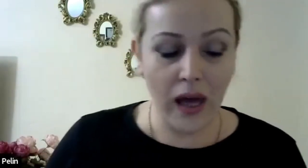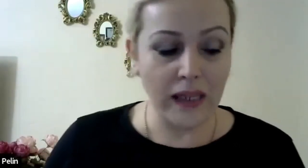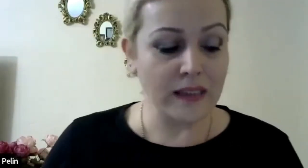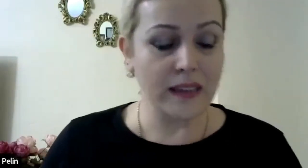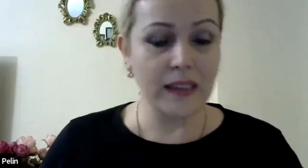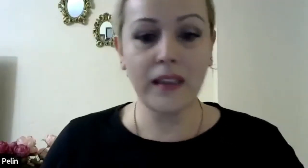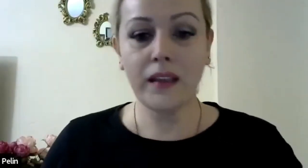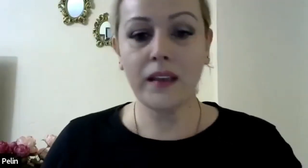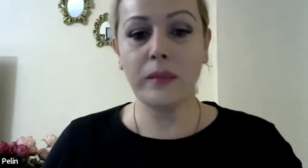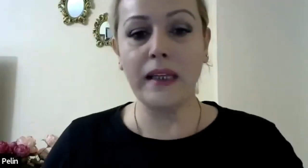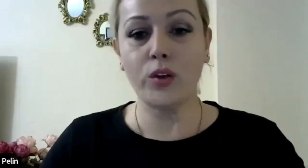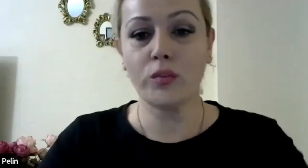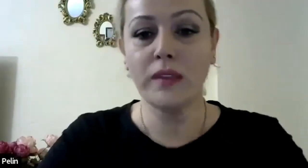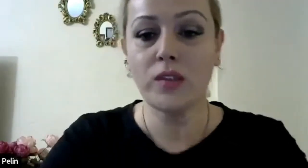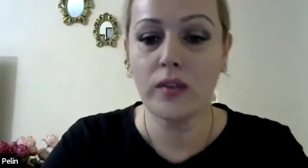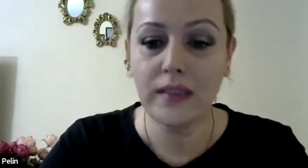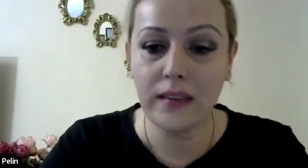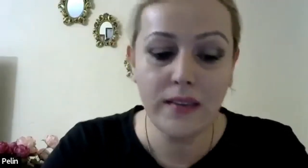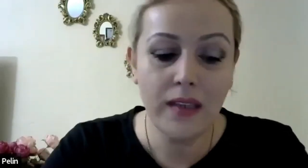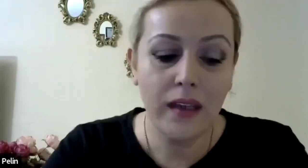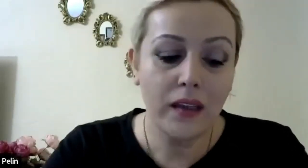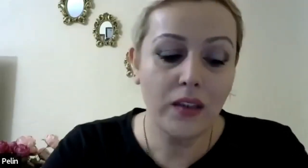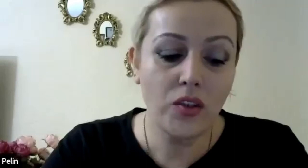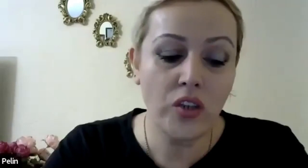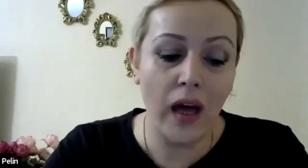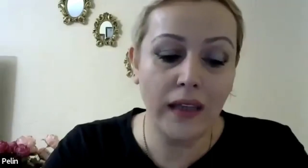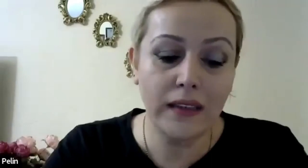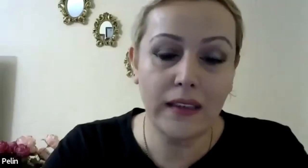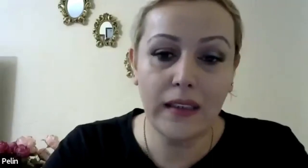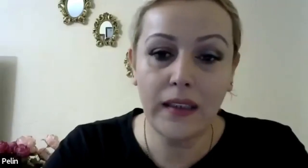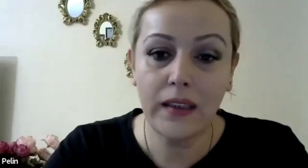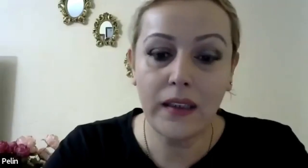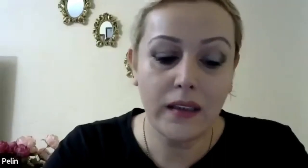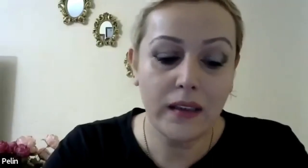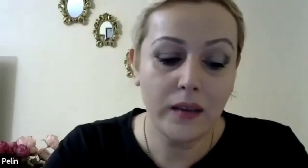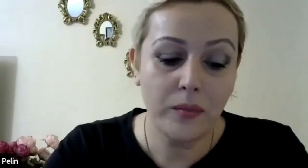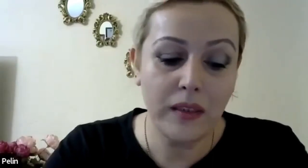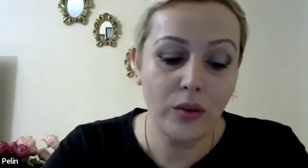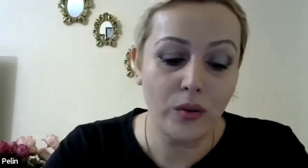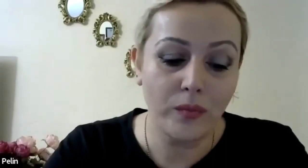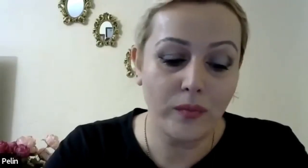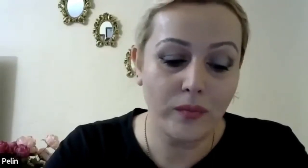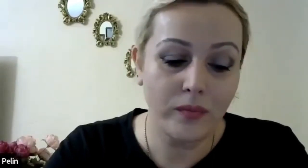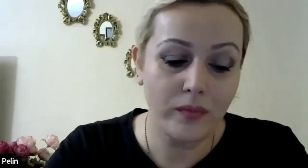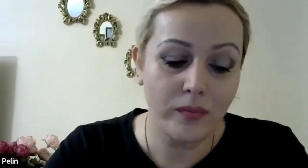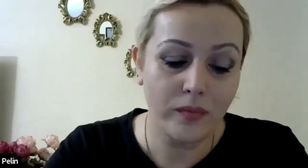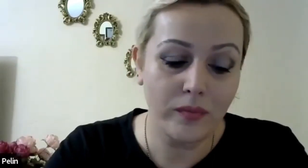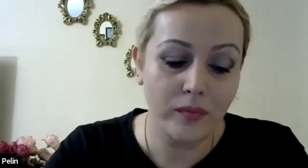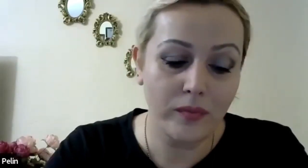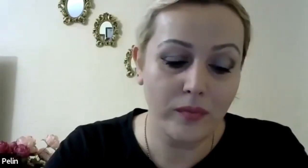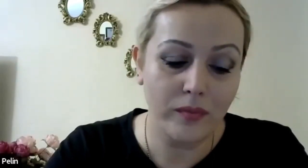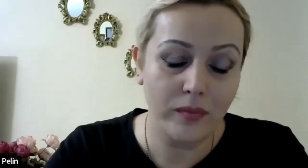İşaret dili biliyorum. Nasıl gösteririz? İşaret dili biliyorum.